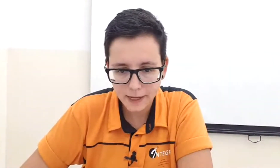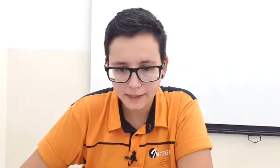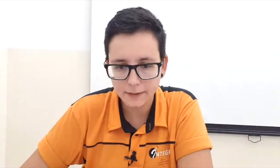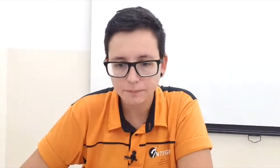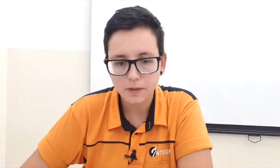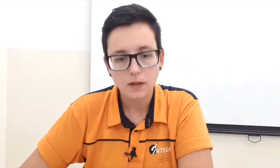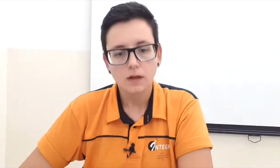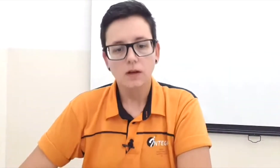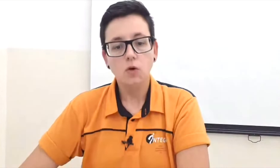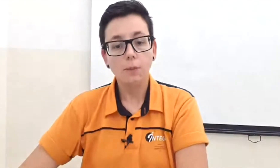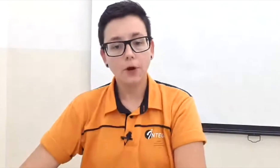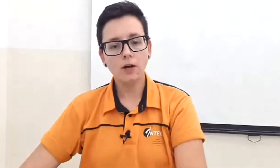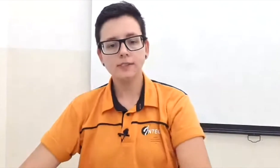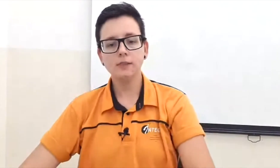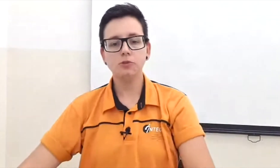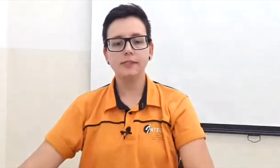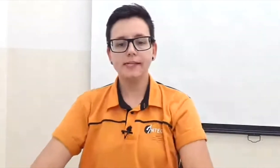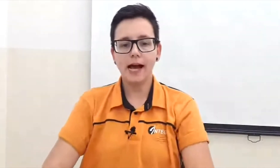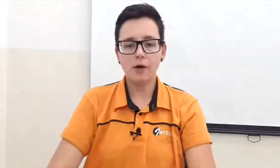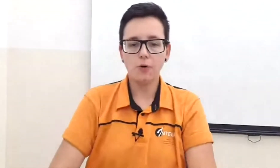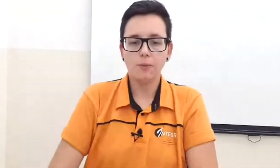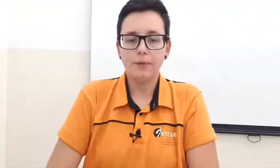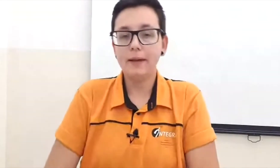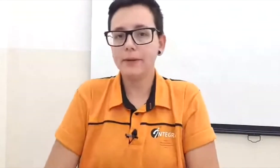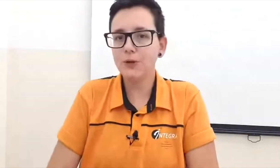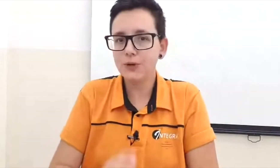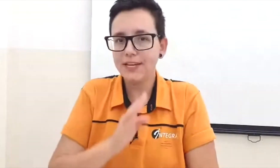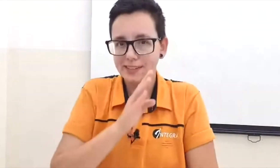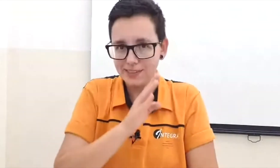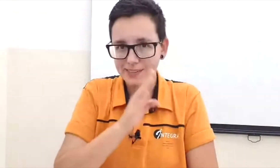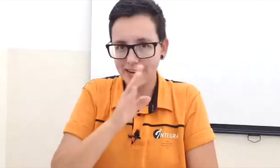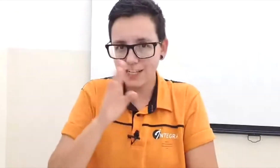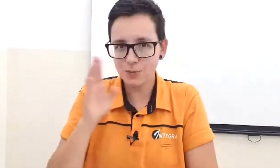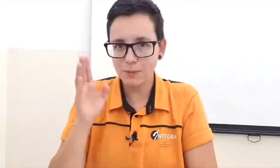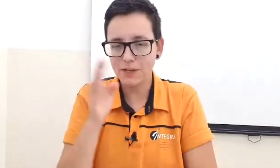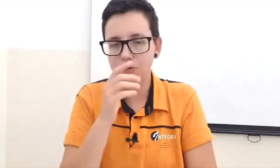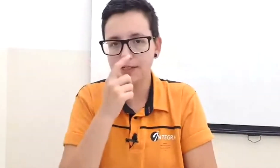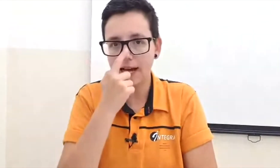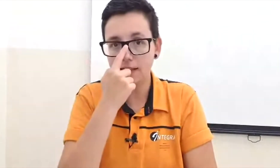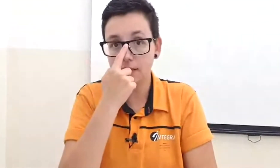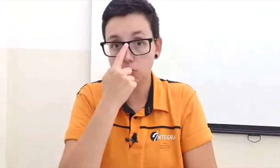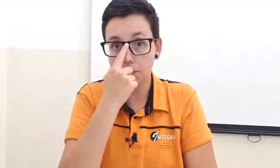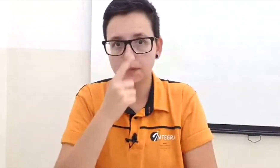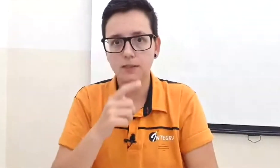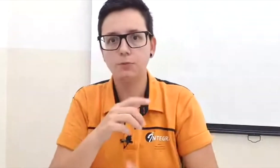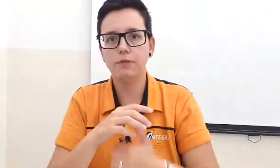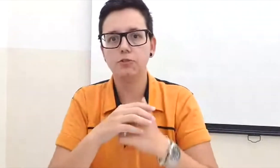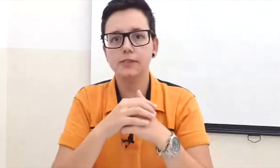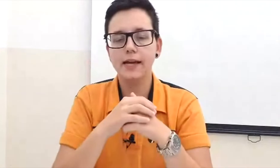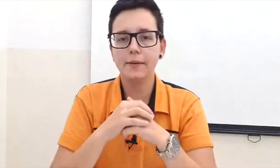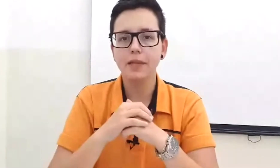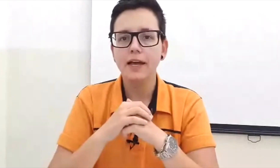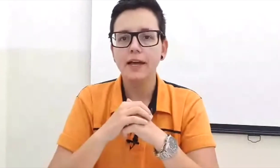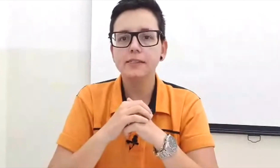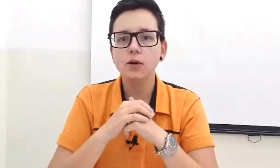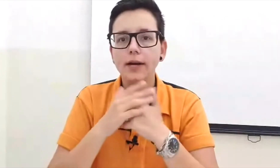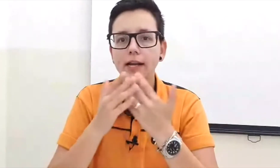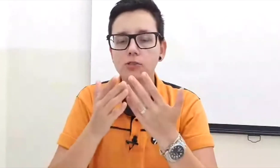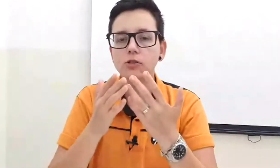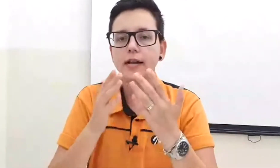Aqui. O próximo sinal, lembrando que esses três primeiros sinais que eu estou passando para você, eles são